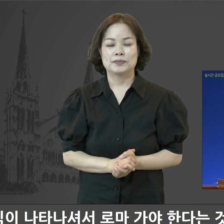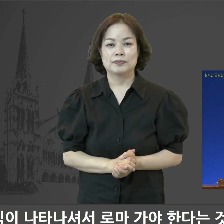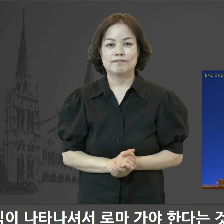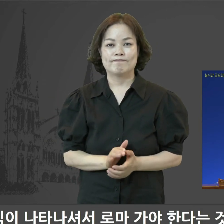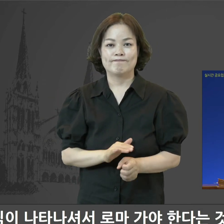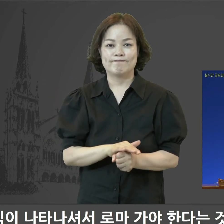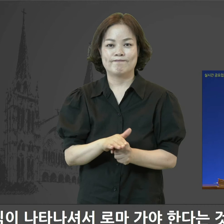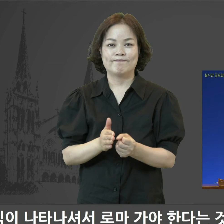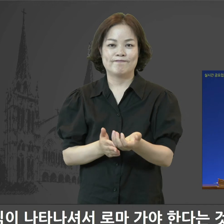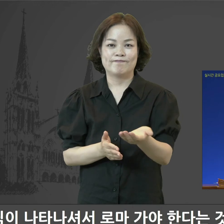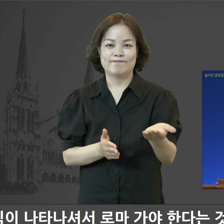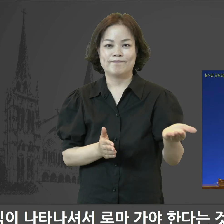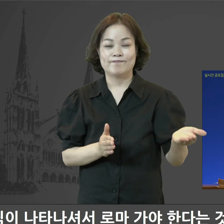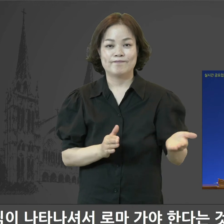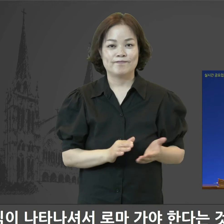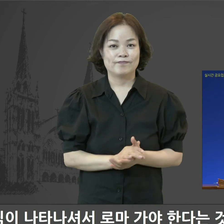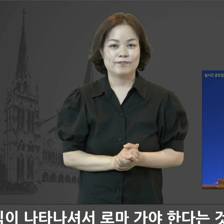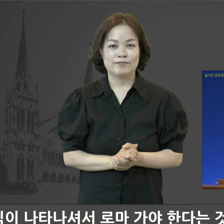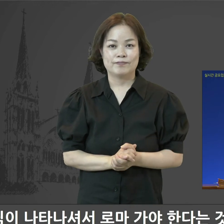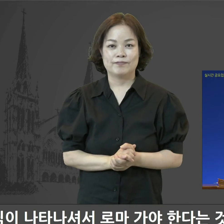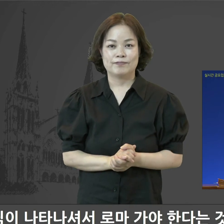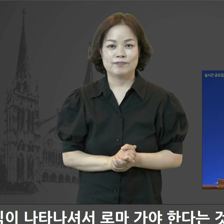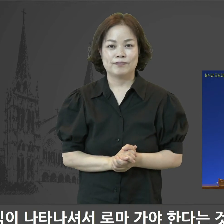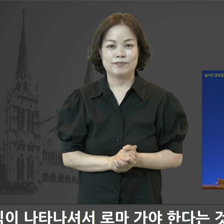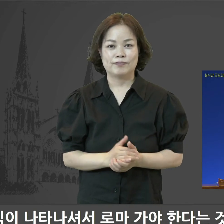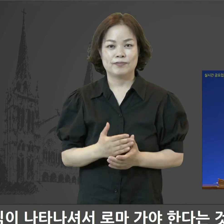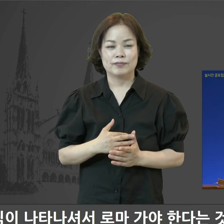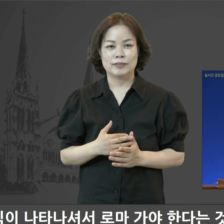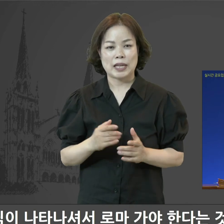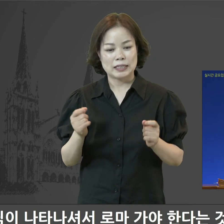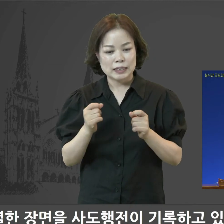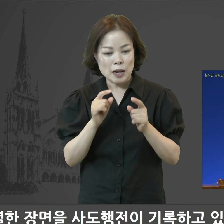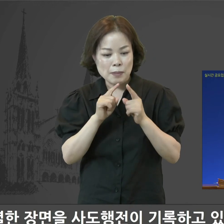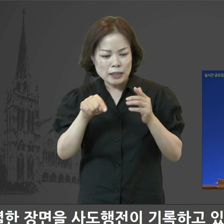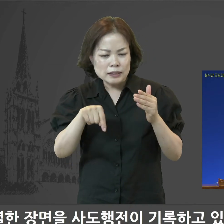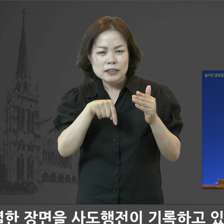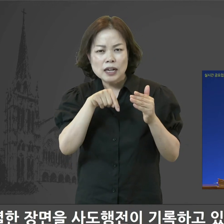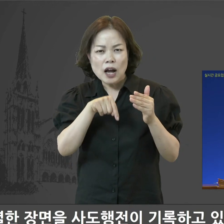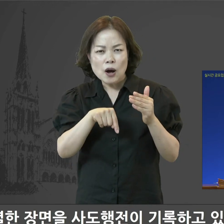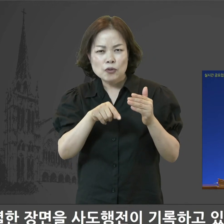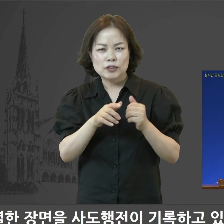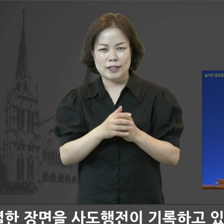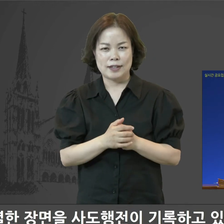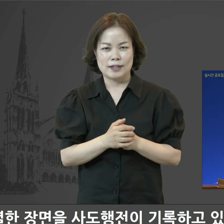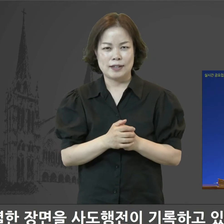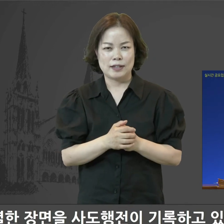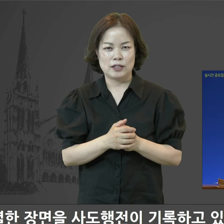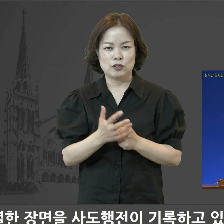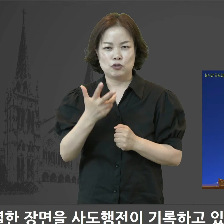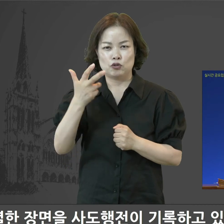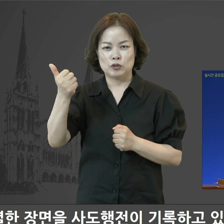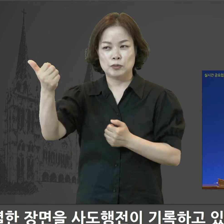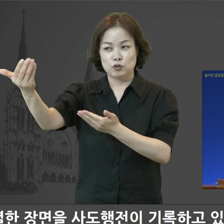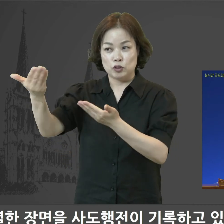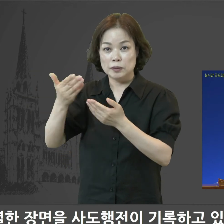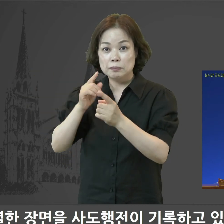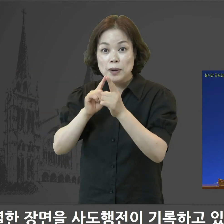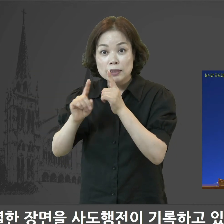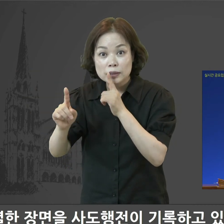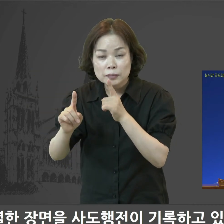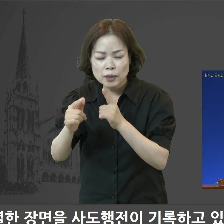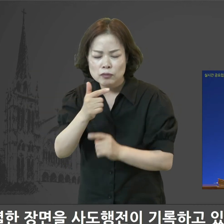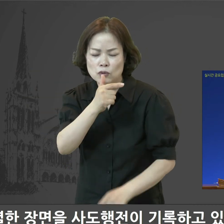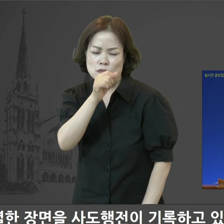사랑하는 여러분, 저는 이 짧은 말씀 속에 있는 이 세 주님의 말씀이